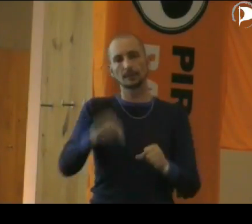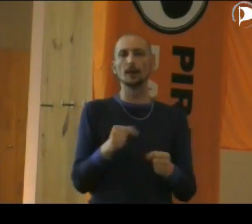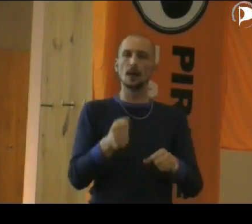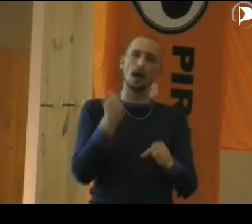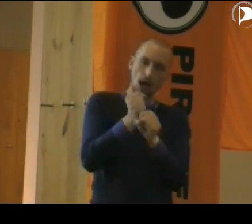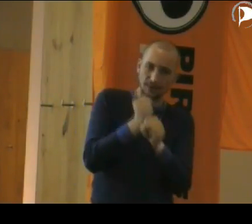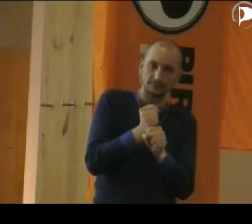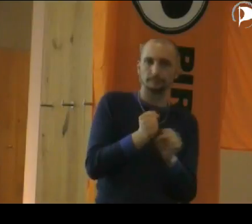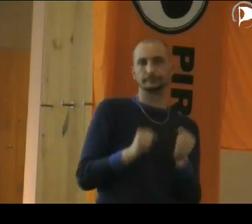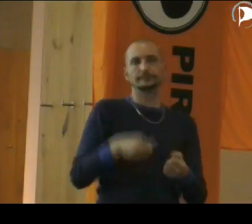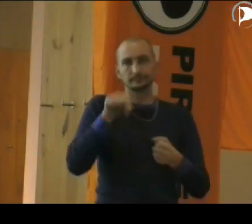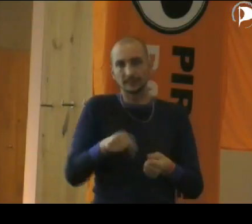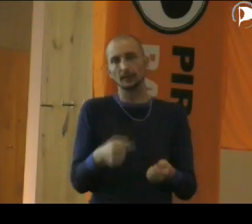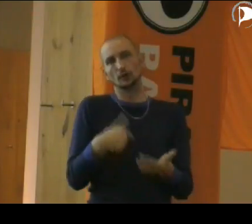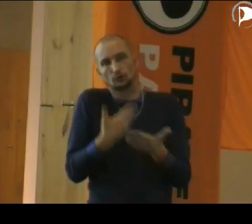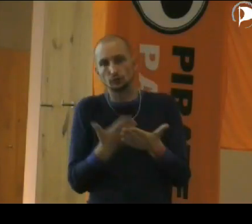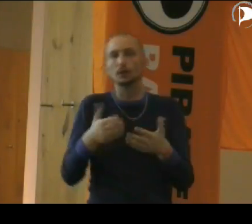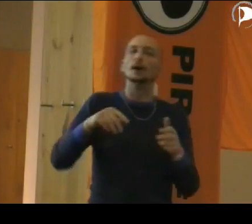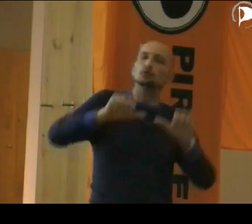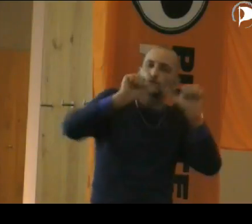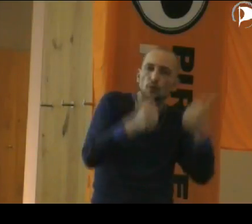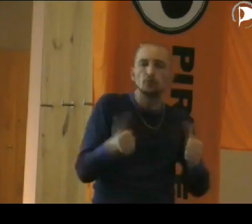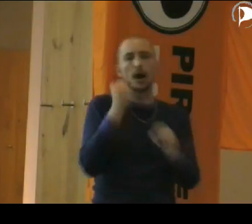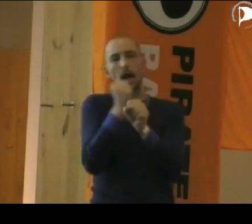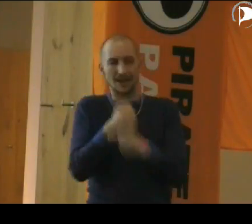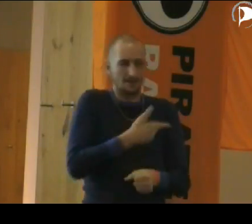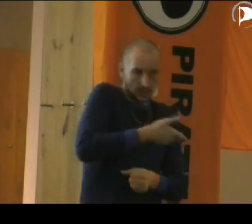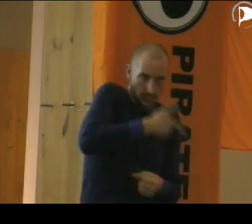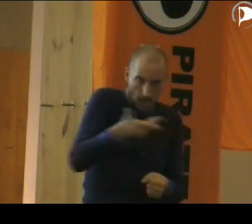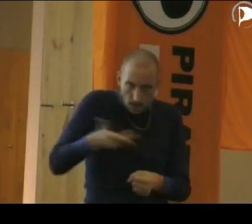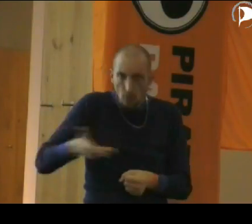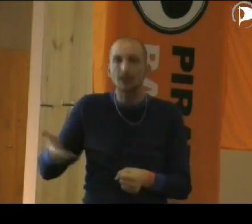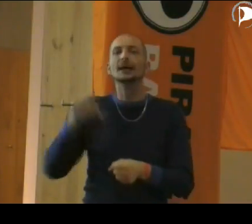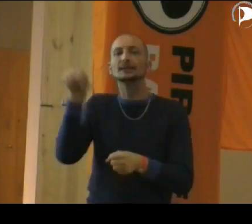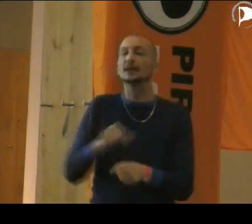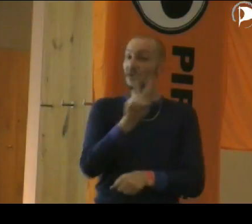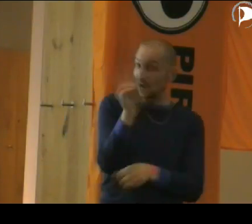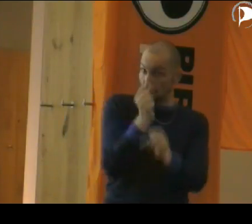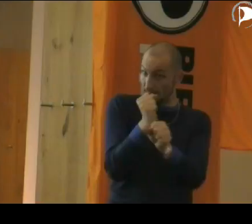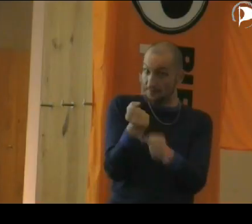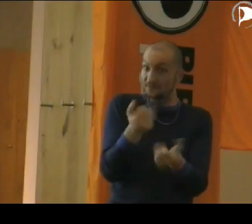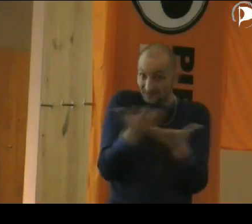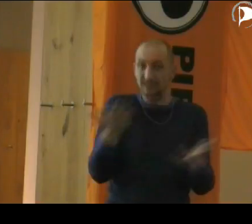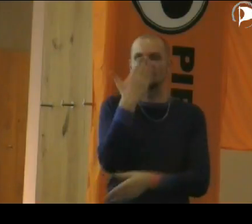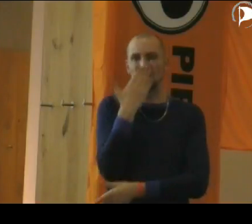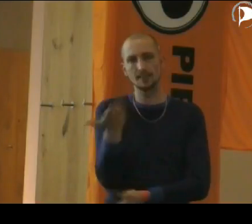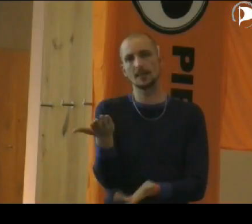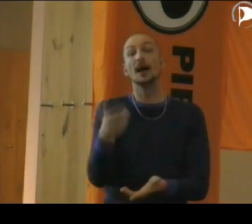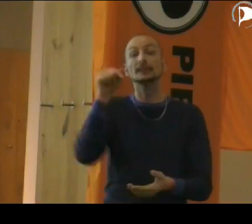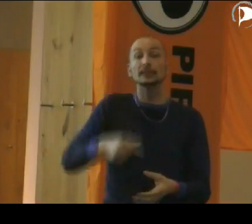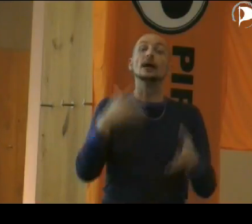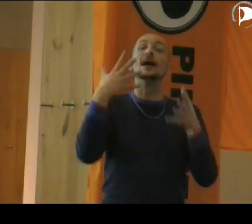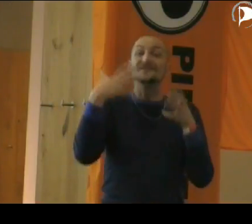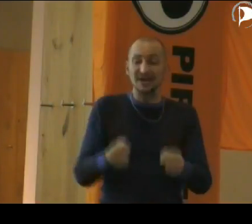diese braucht klare spur und aufgabenverteilung schlag wertlos wer macht was und wann es braucht es jetzt stammen